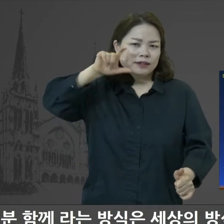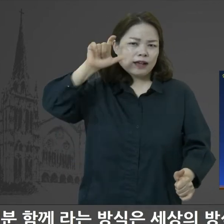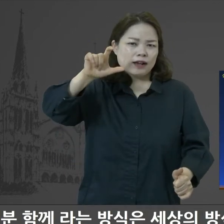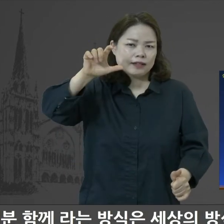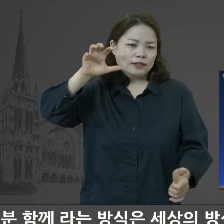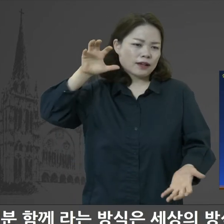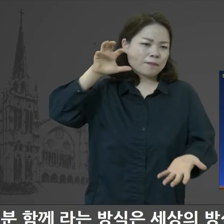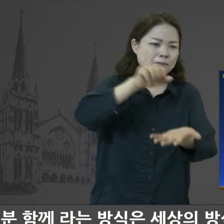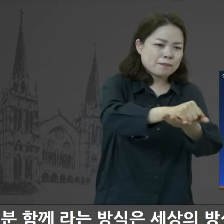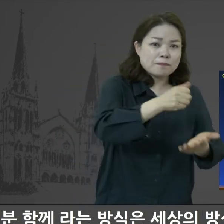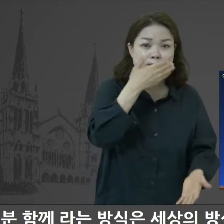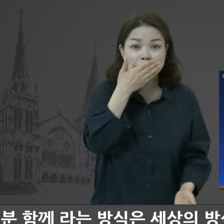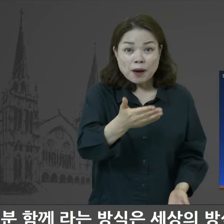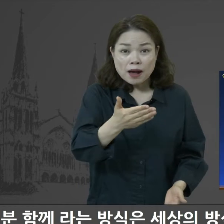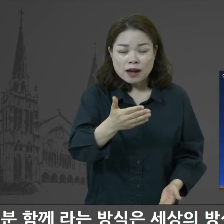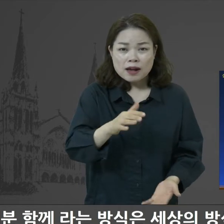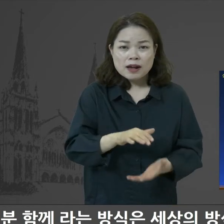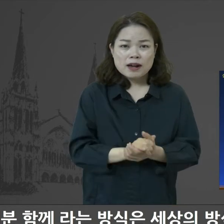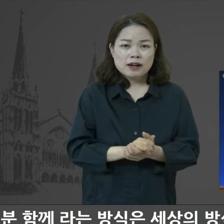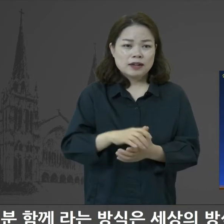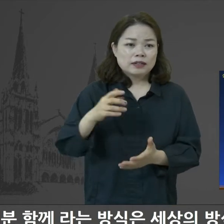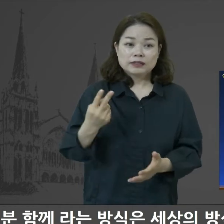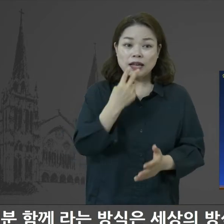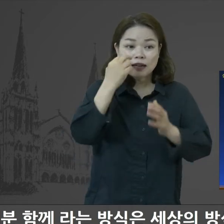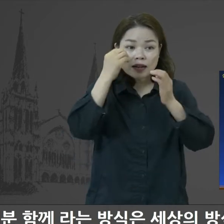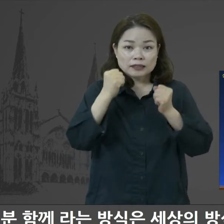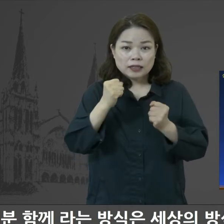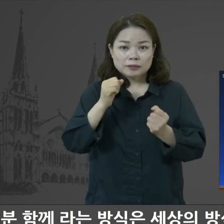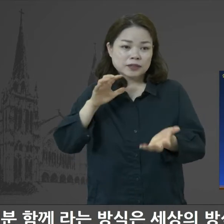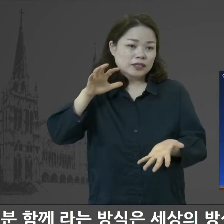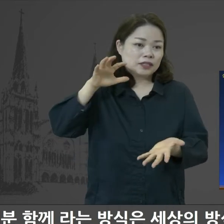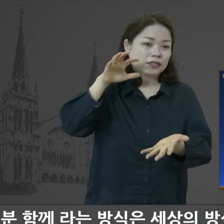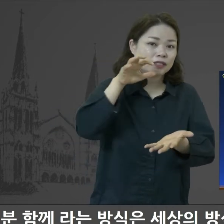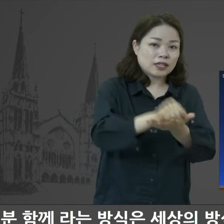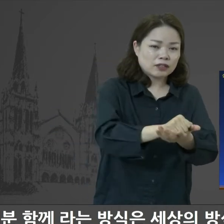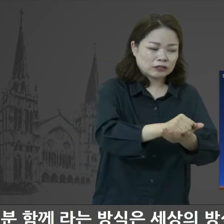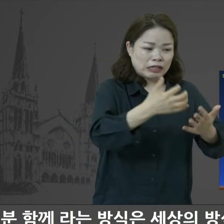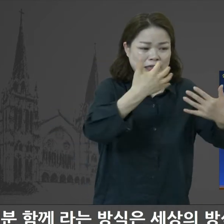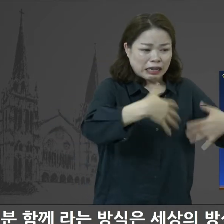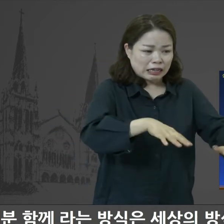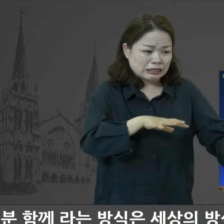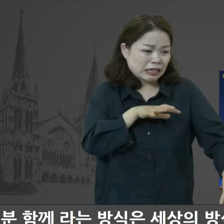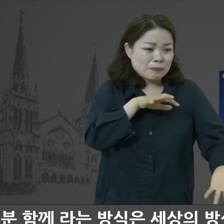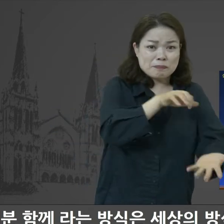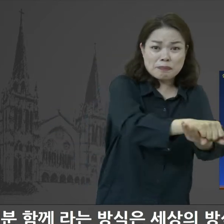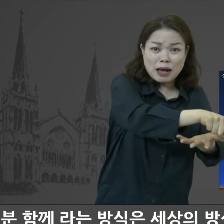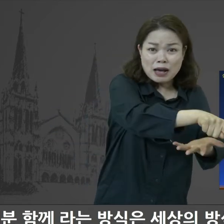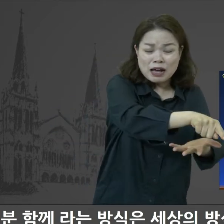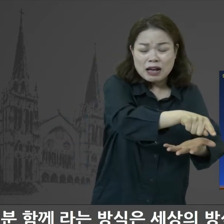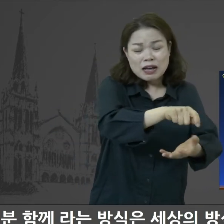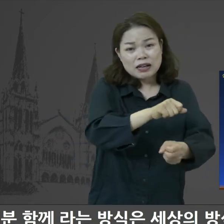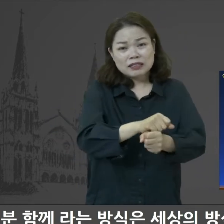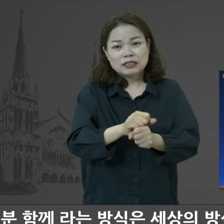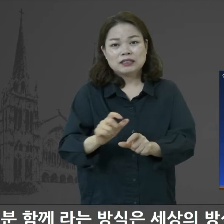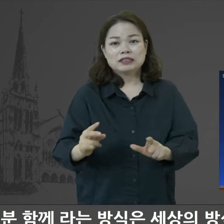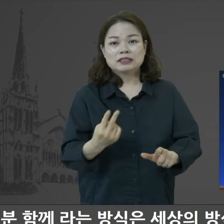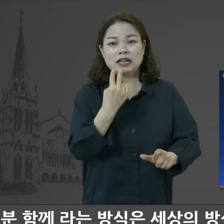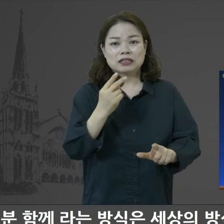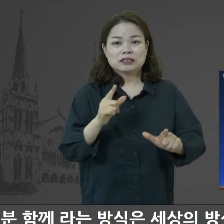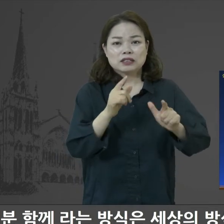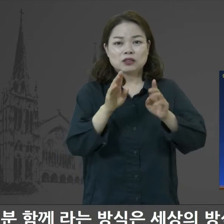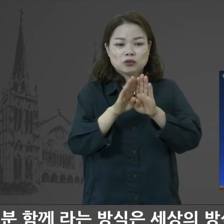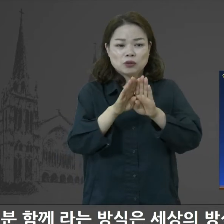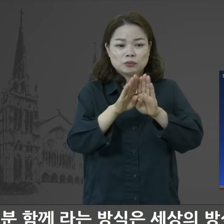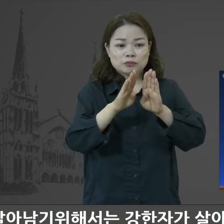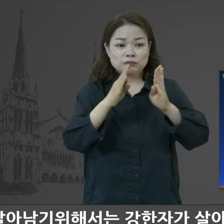살아남는다. 그리고 살아남는 자가 강한 자이다. 약육강식, 적자 생존. 지금도 이 모습이 교회당